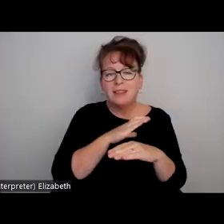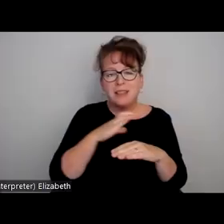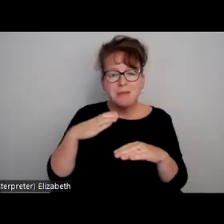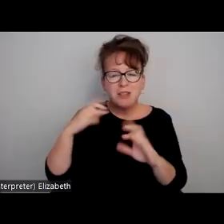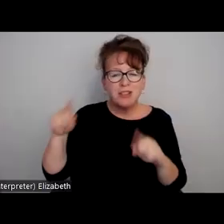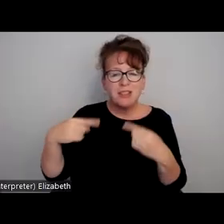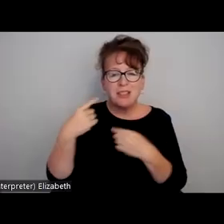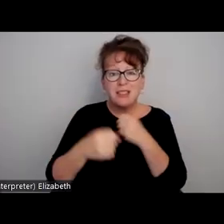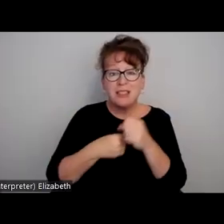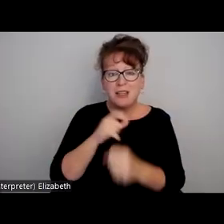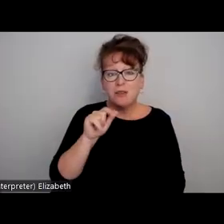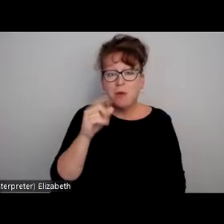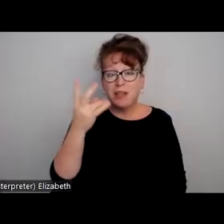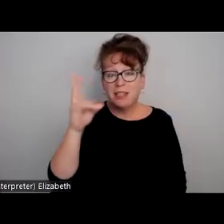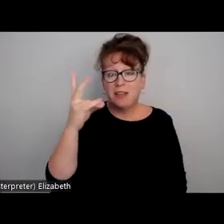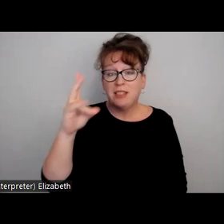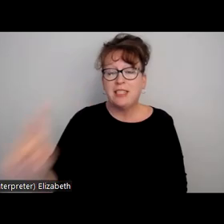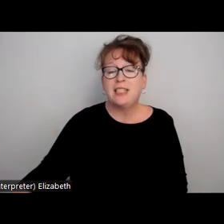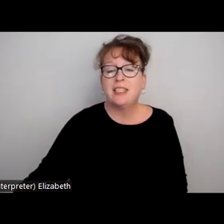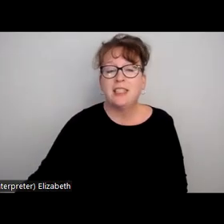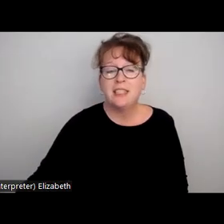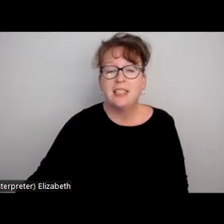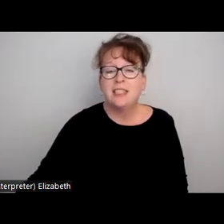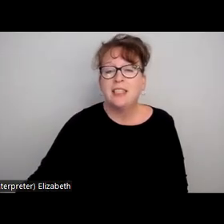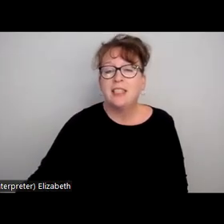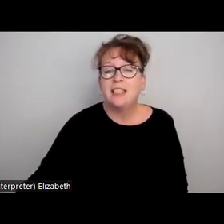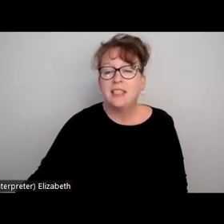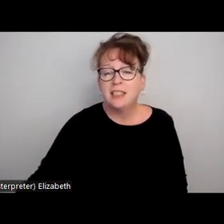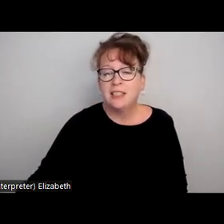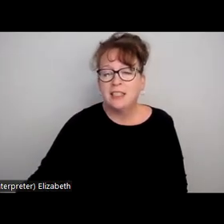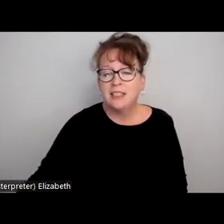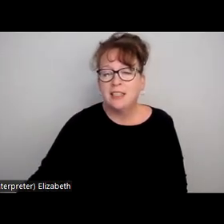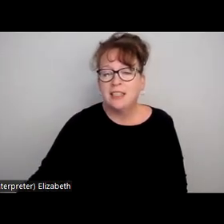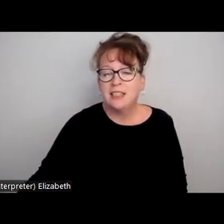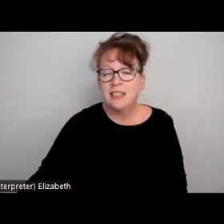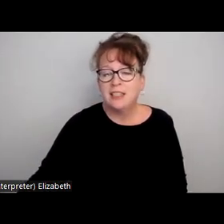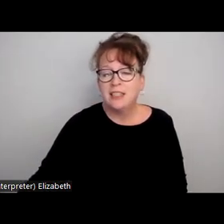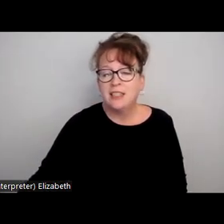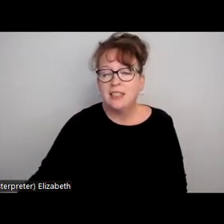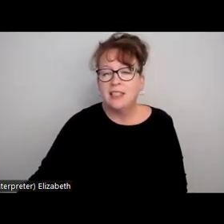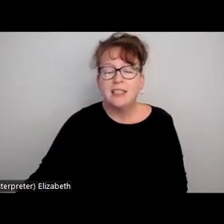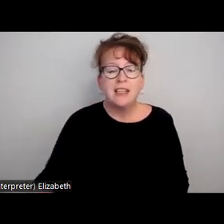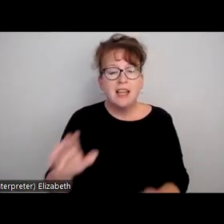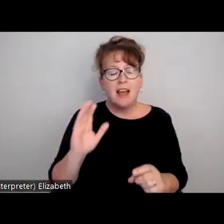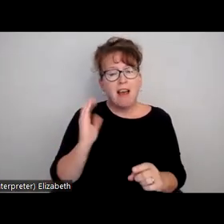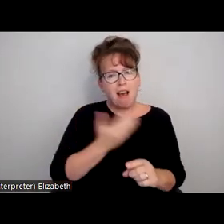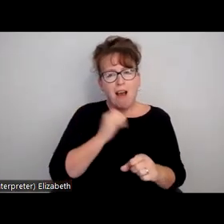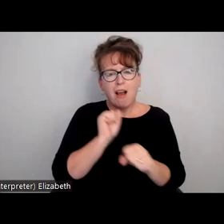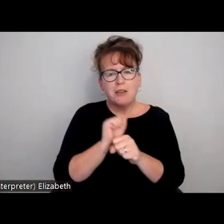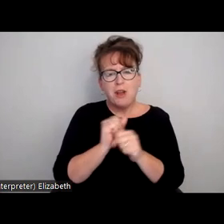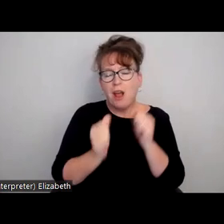abril y la persona a mano izquierda es la persona que lleva el